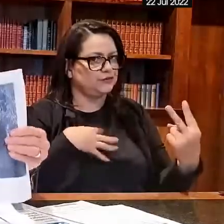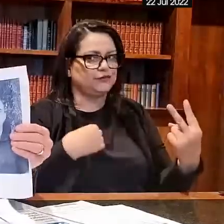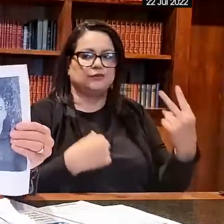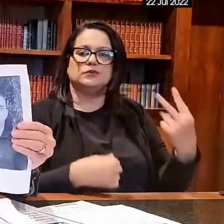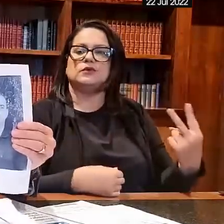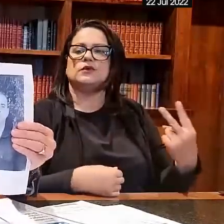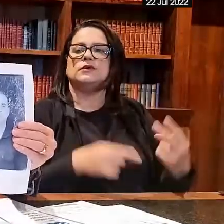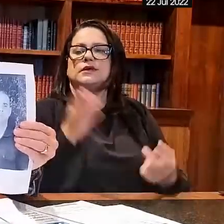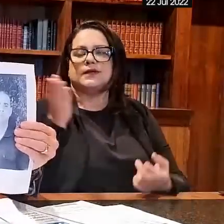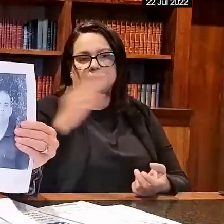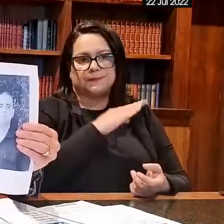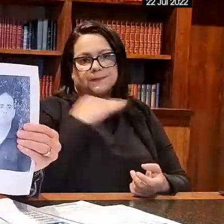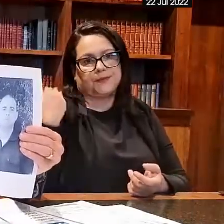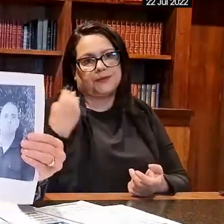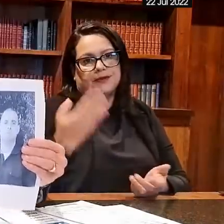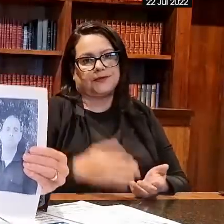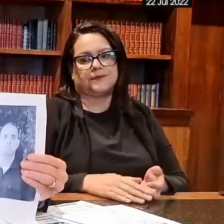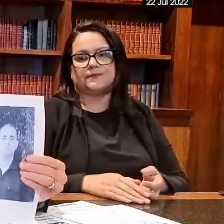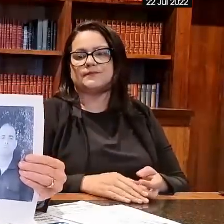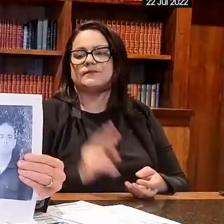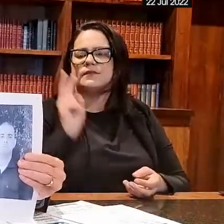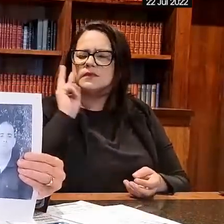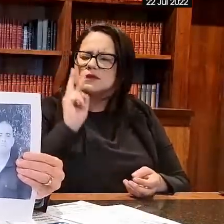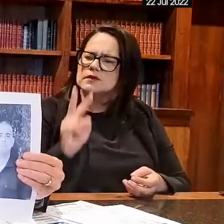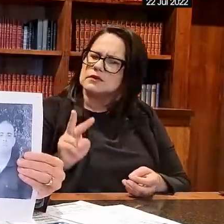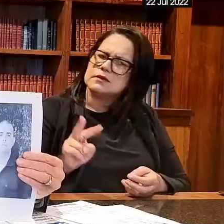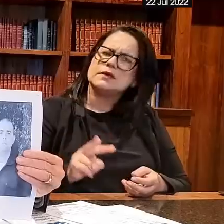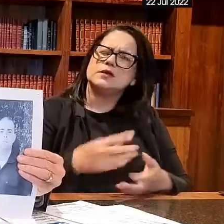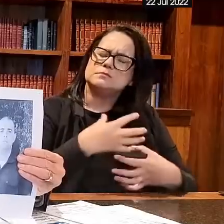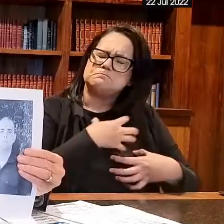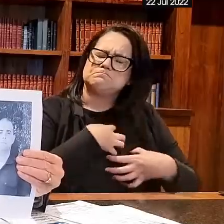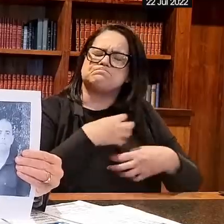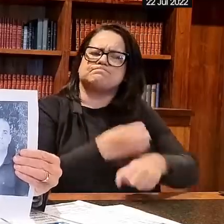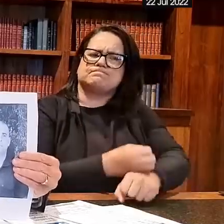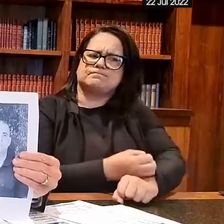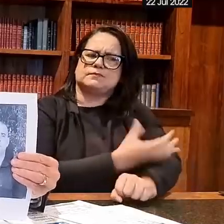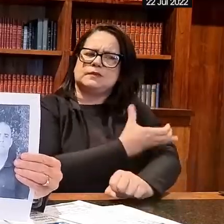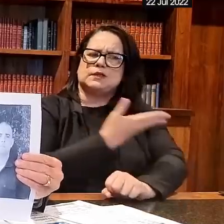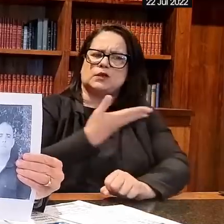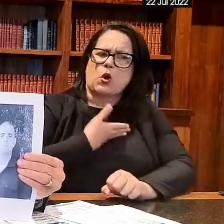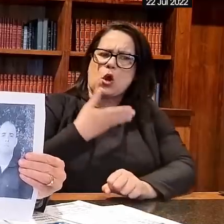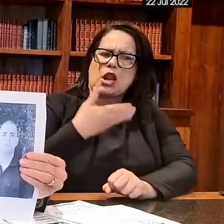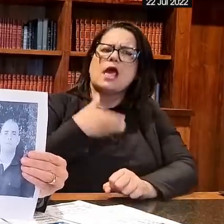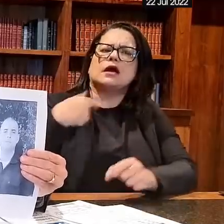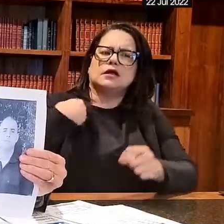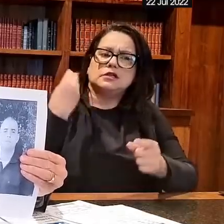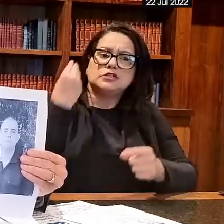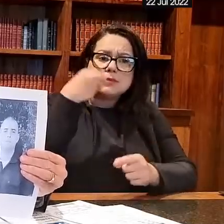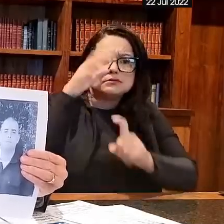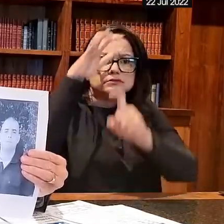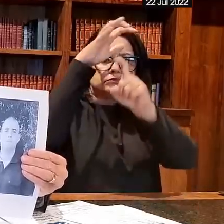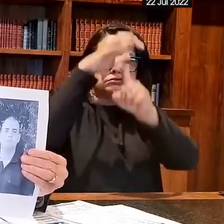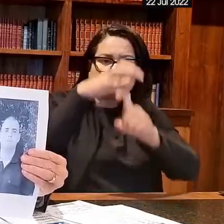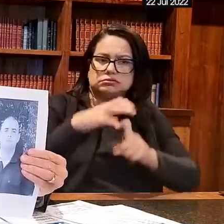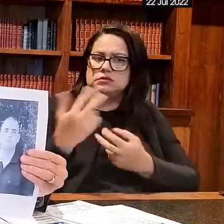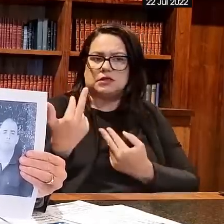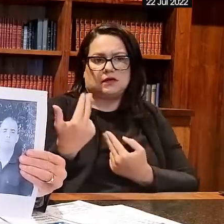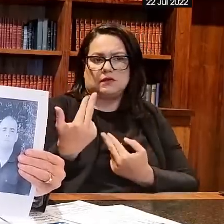fotografia dele e até quando eu vi aqui tem tornei minha filha meu colega paraquedista